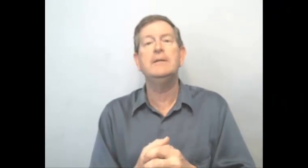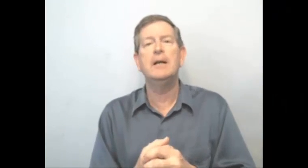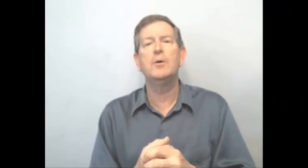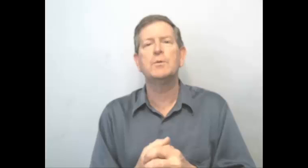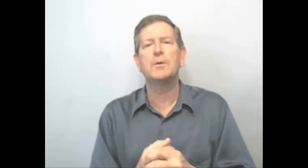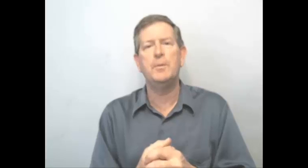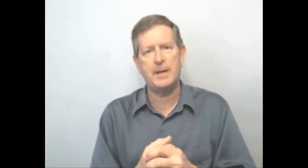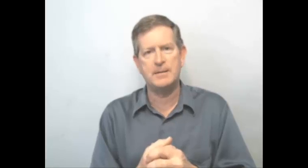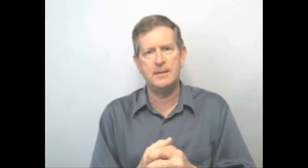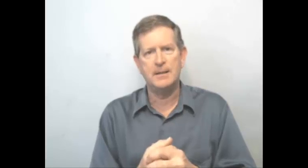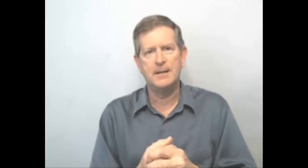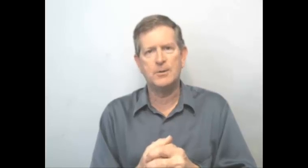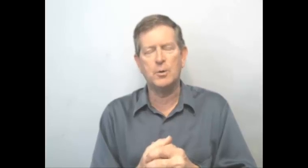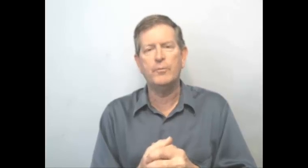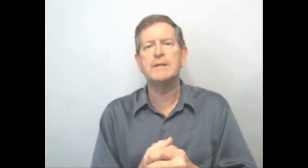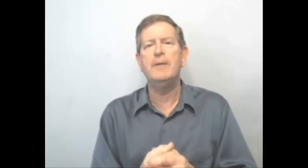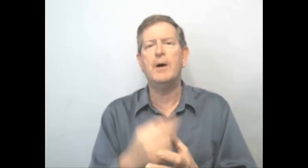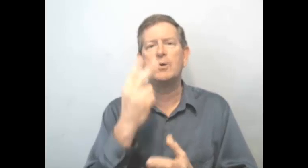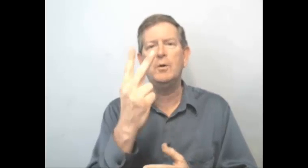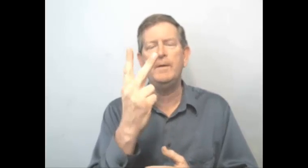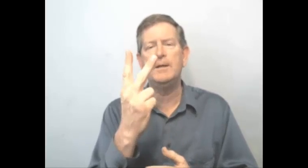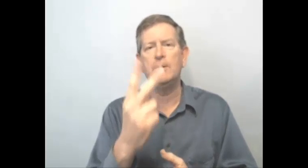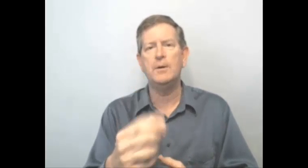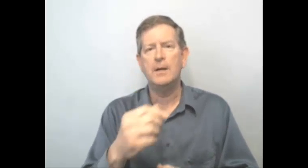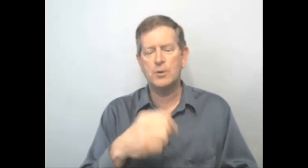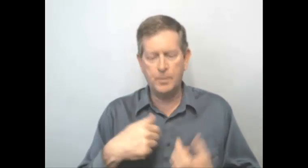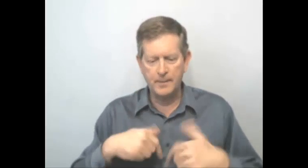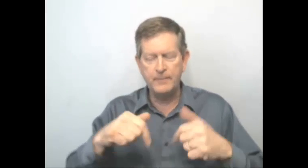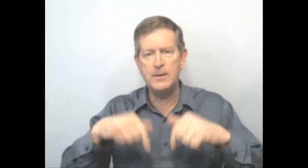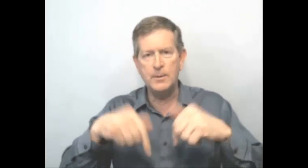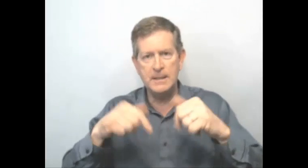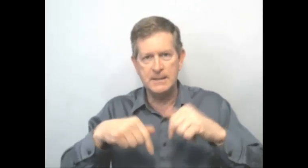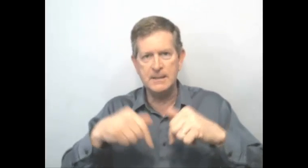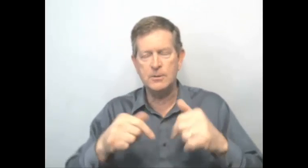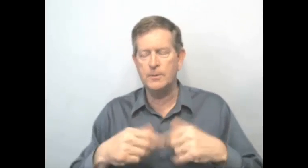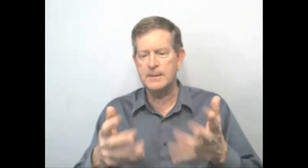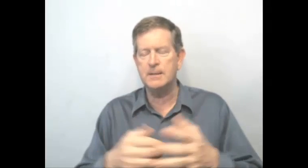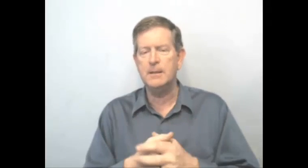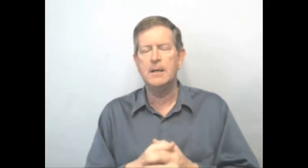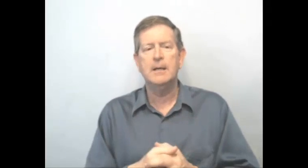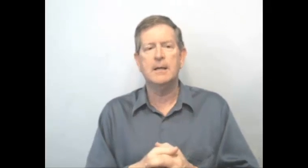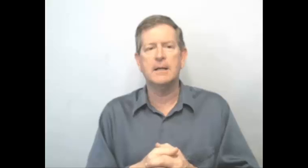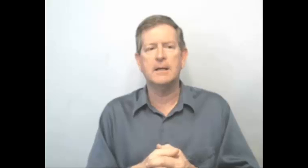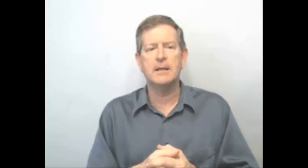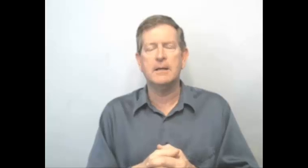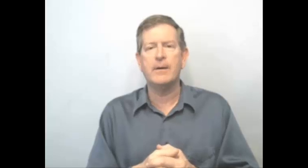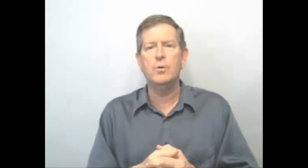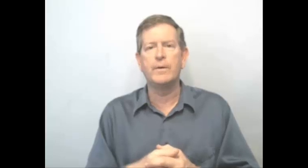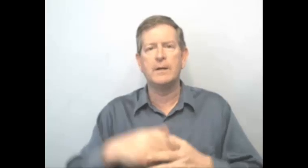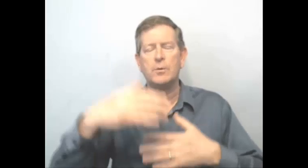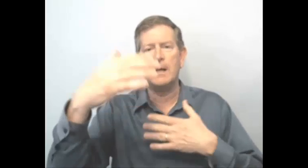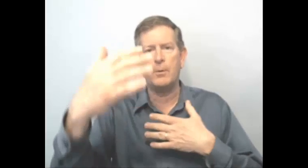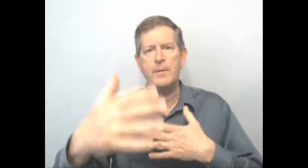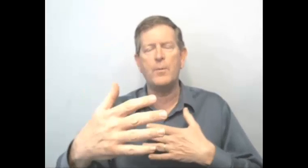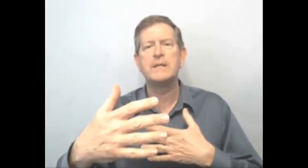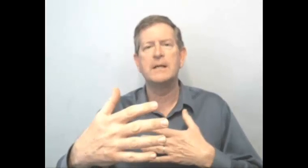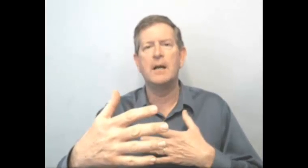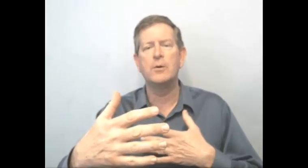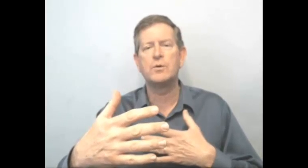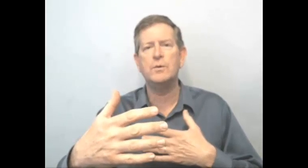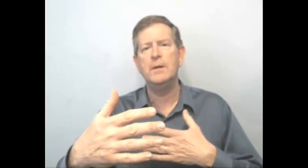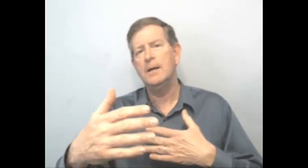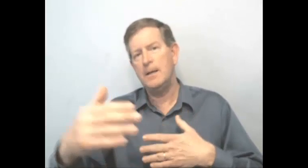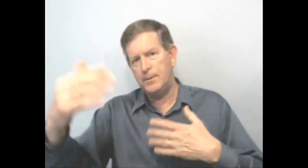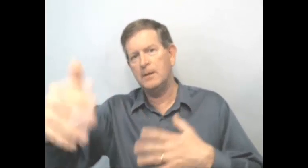j'ai divisé la leçon en deux parties. Donc vous allez voir deux vidéos. Ce premier vidéo ici, celui-ci, il va couvrir donc la première moitié de